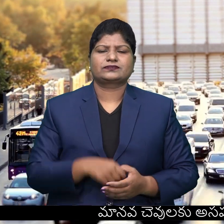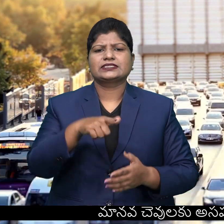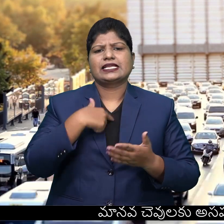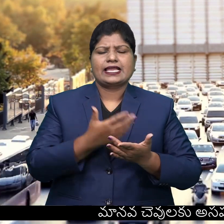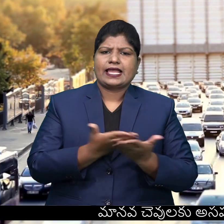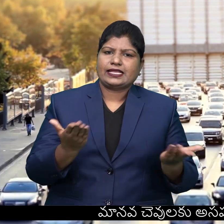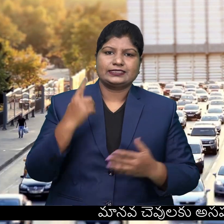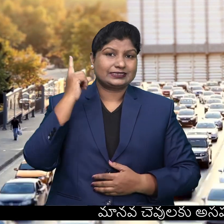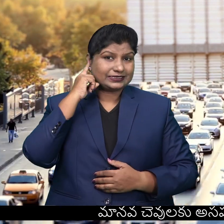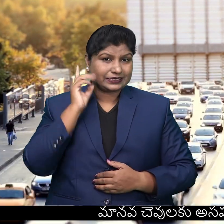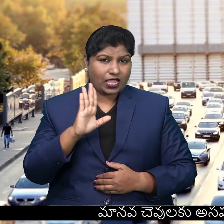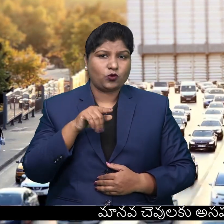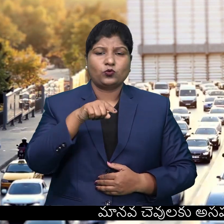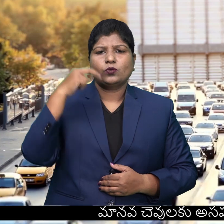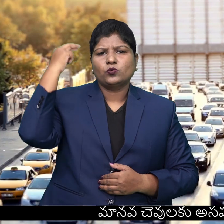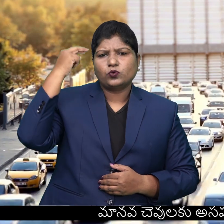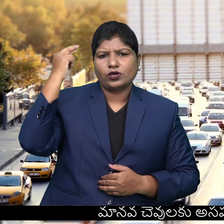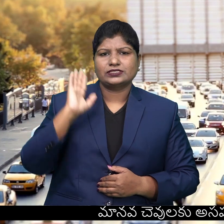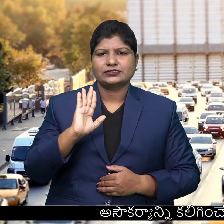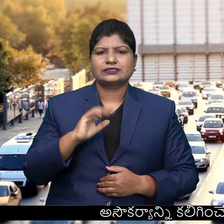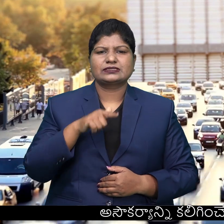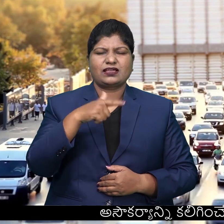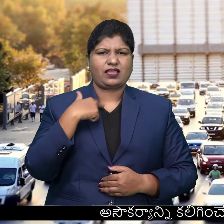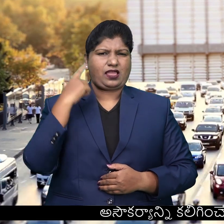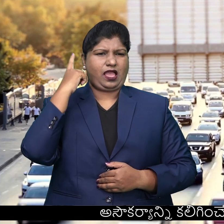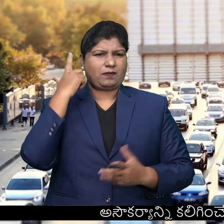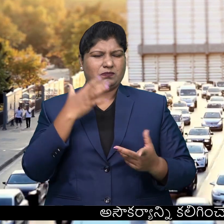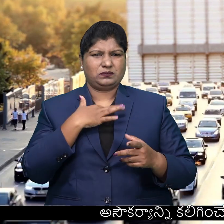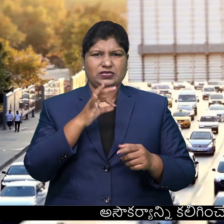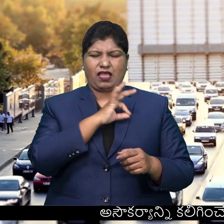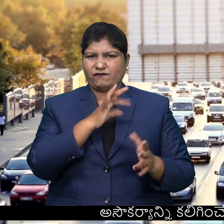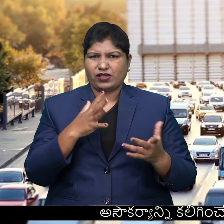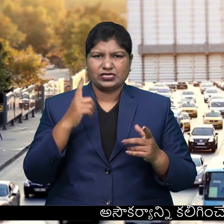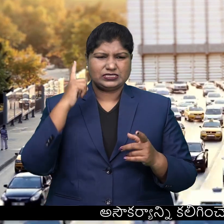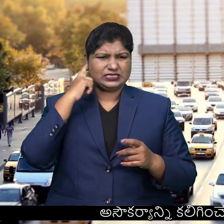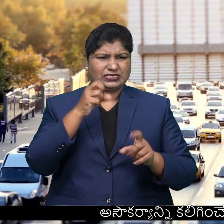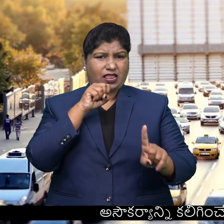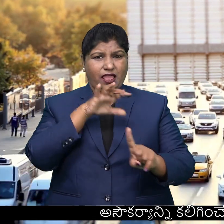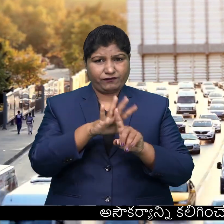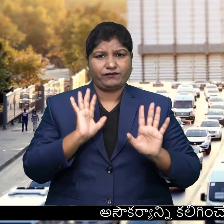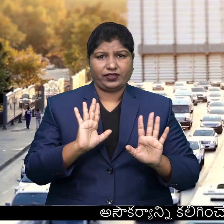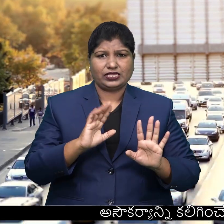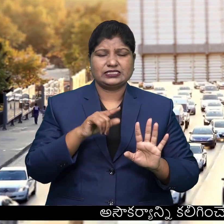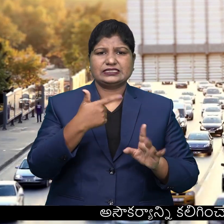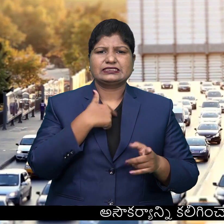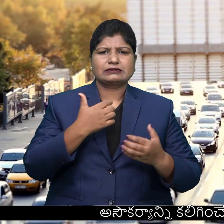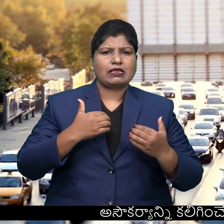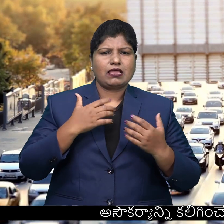మానవ చెవులకు అసహ్యకరమైన ప్రభావాలను మరియు అసౌకర్యాన్ని కలిగించే ఏదైనా శబ్దాన్ని ధ్వని